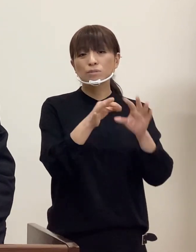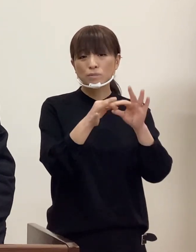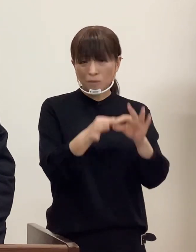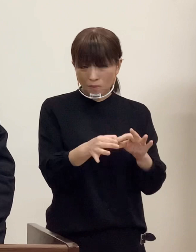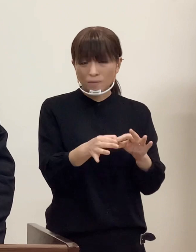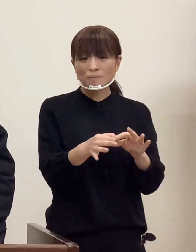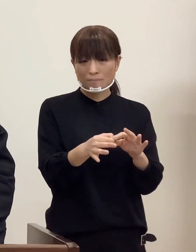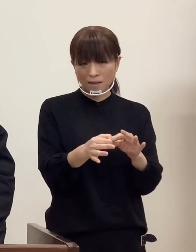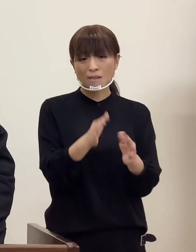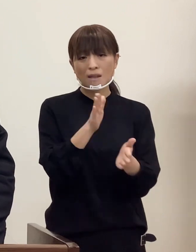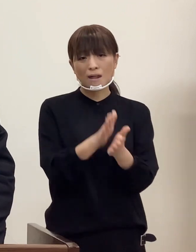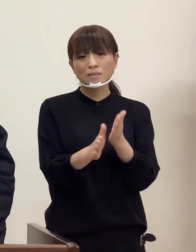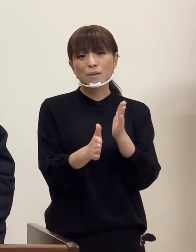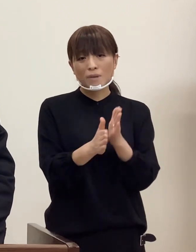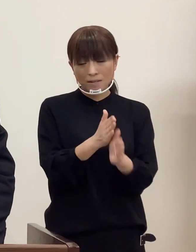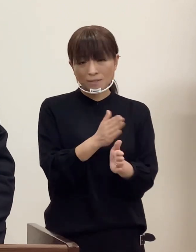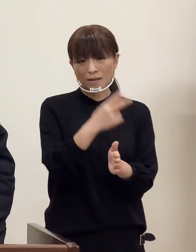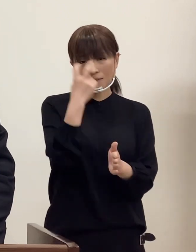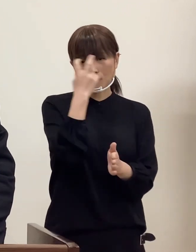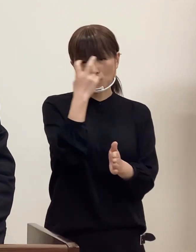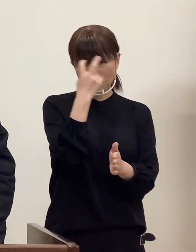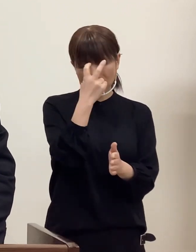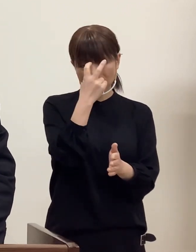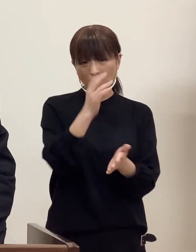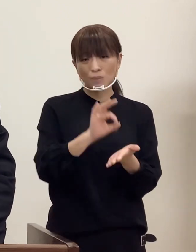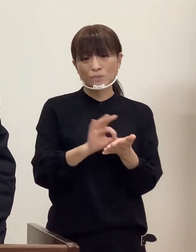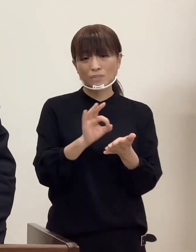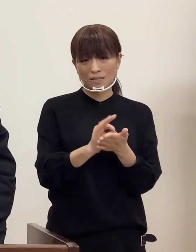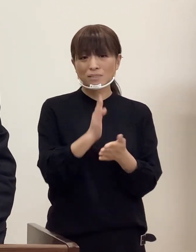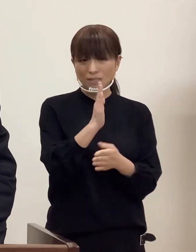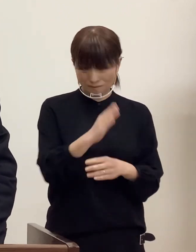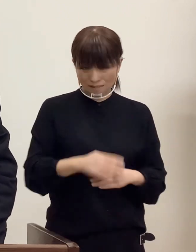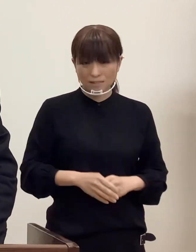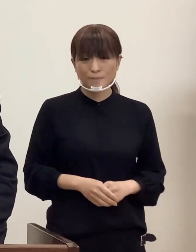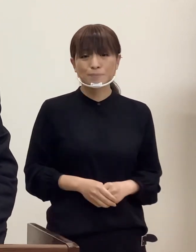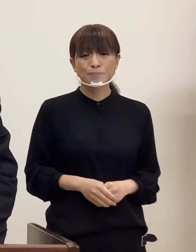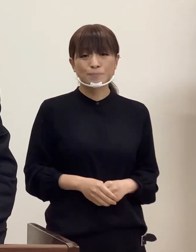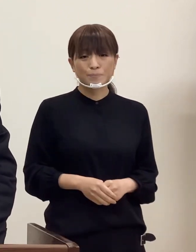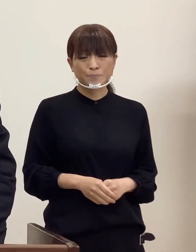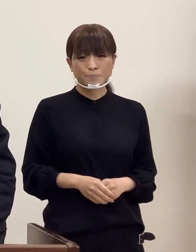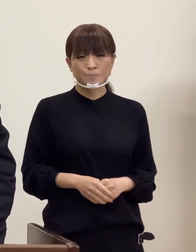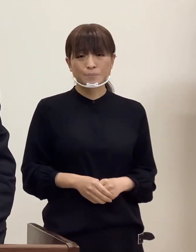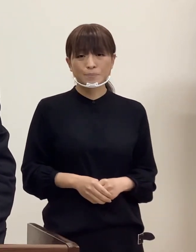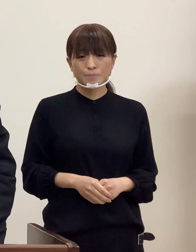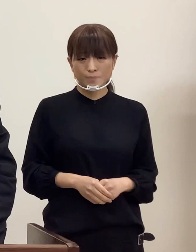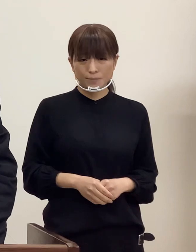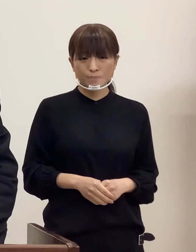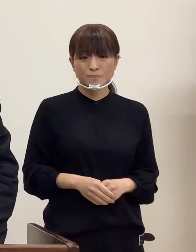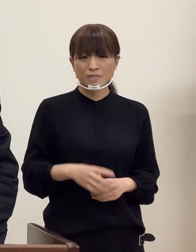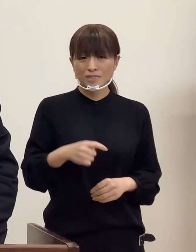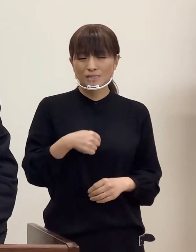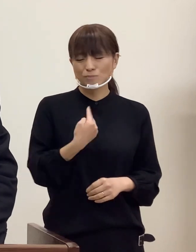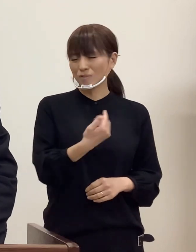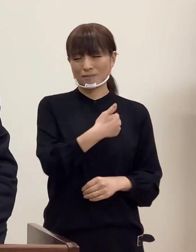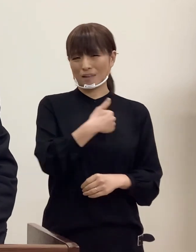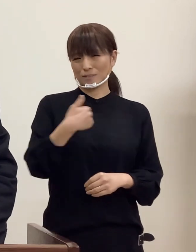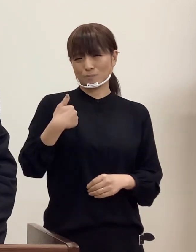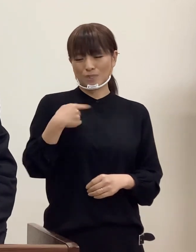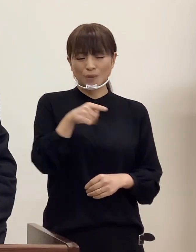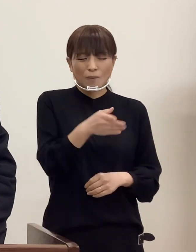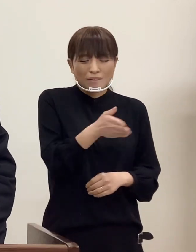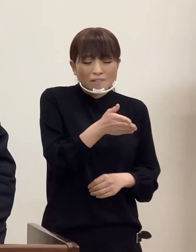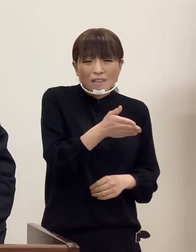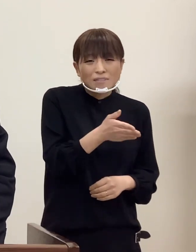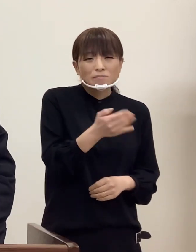認の上、ご活用いただきますよう、改めてご案内申し上げます。自分一人くらい、このくらい